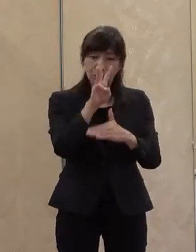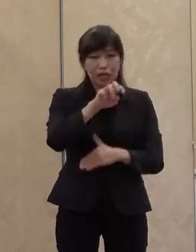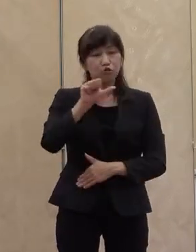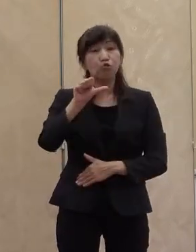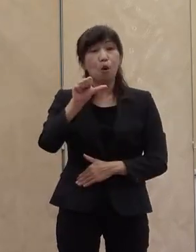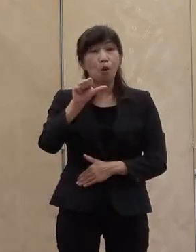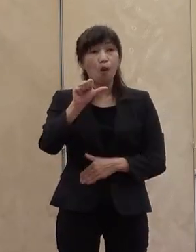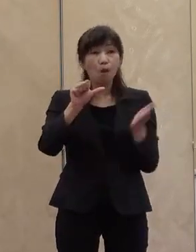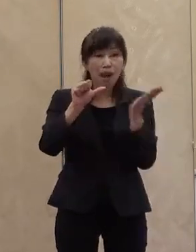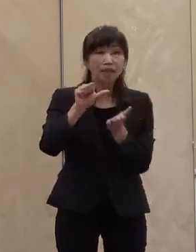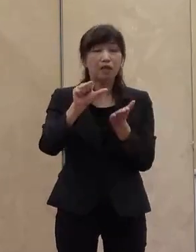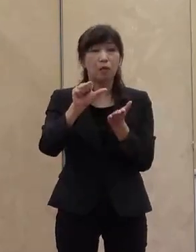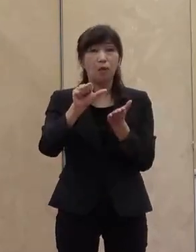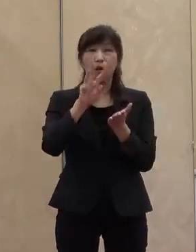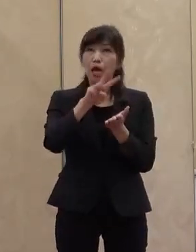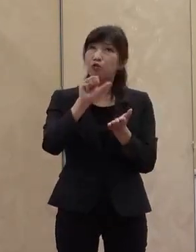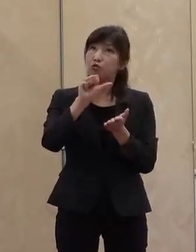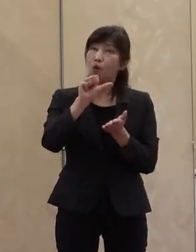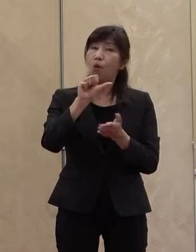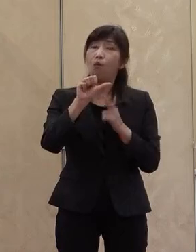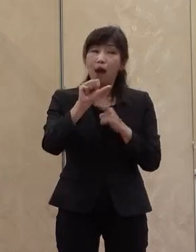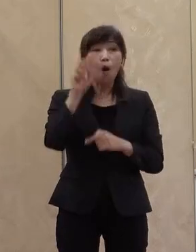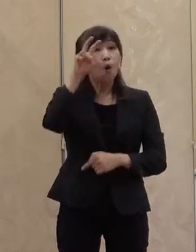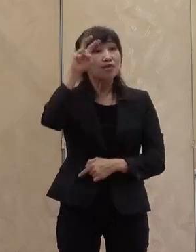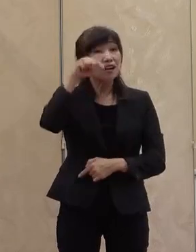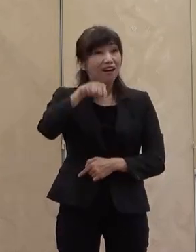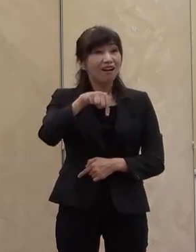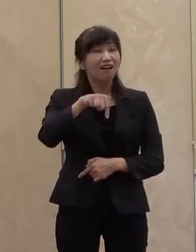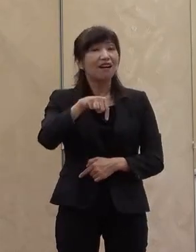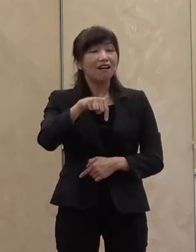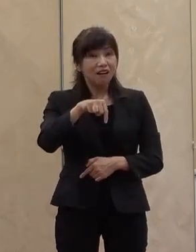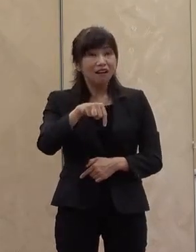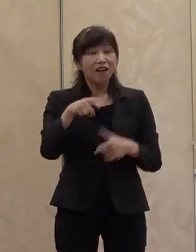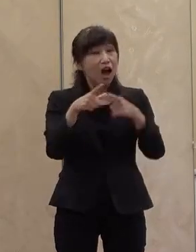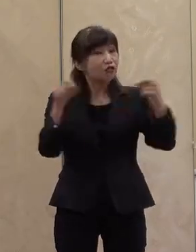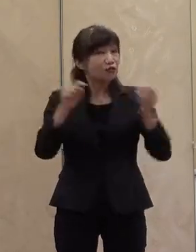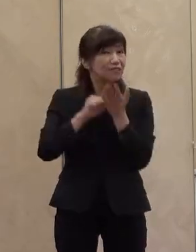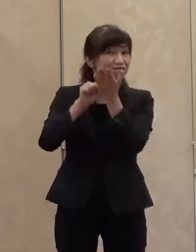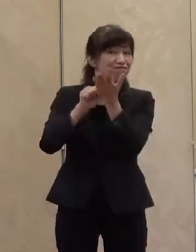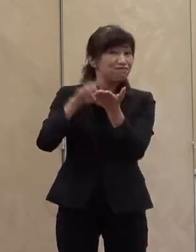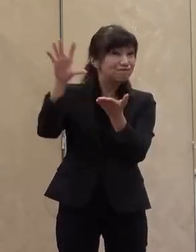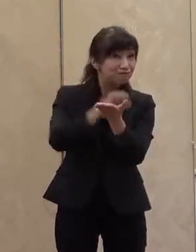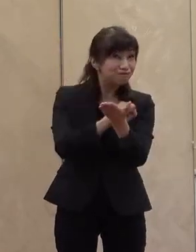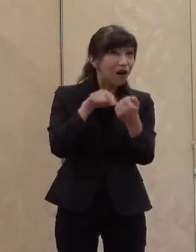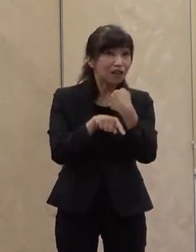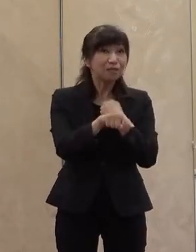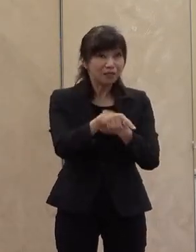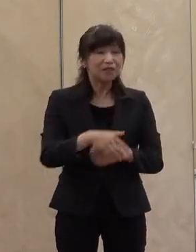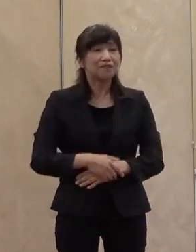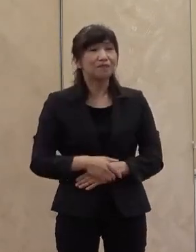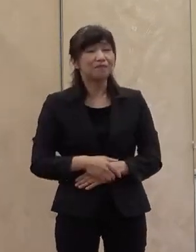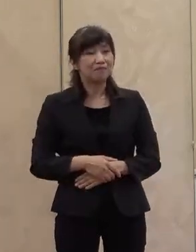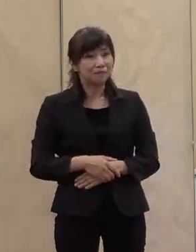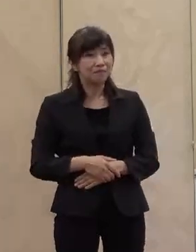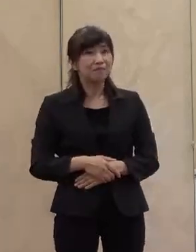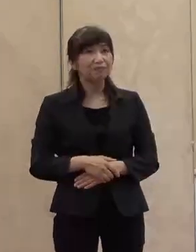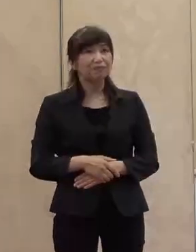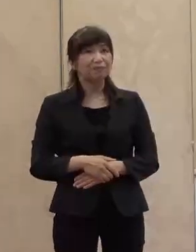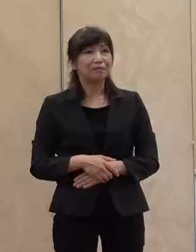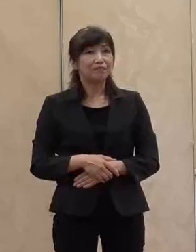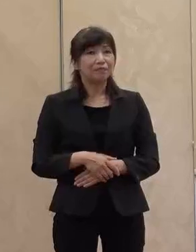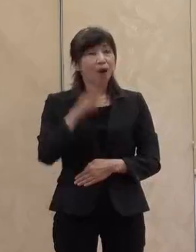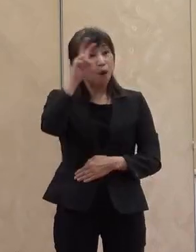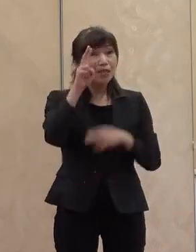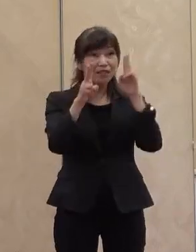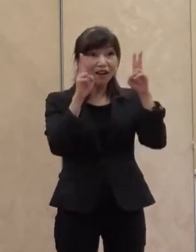か 35% 大阪がこの国の制度に乗って、国の制度のうち利用されたのは大阪の事業者の